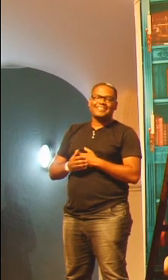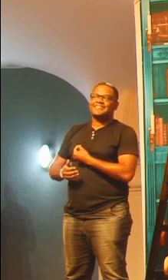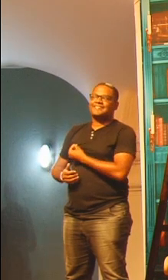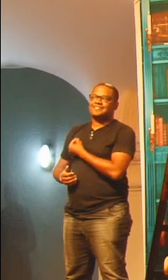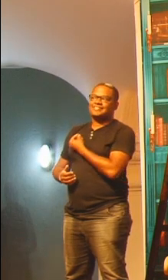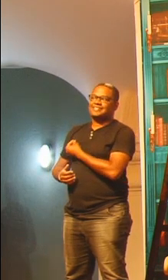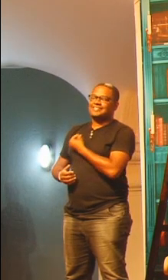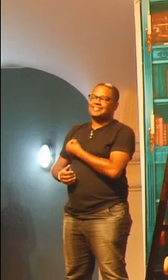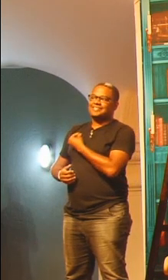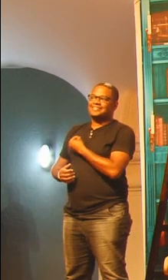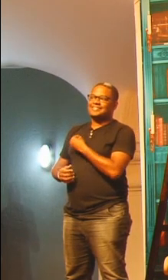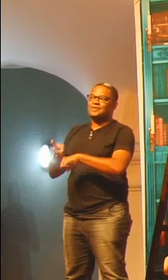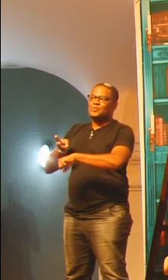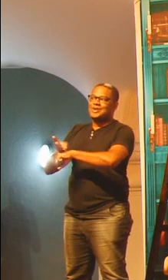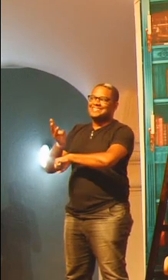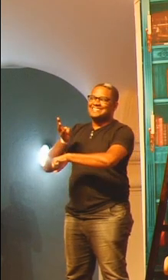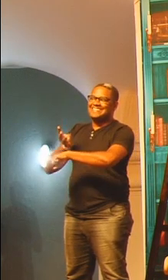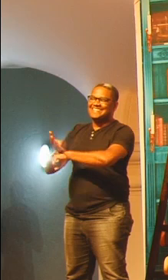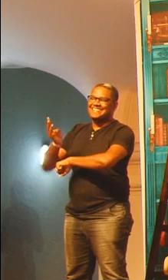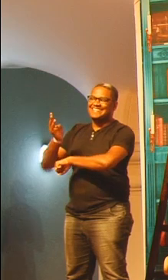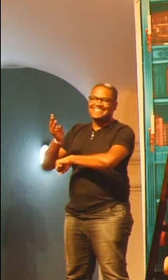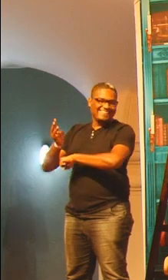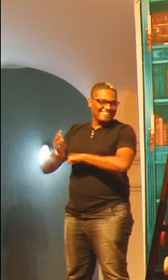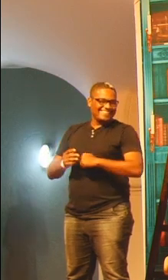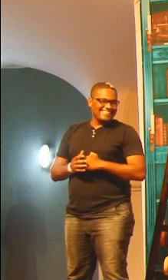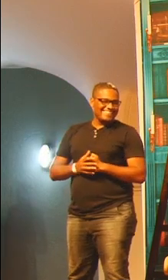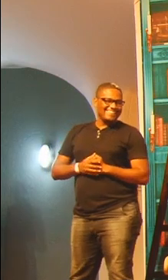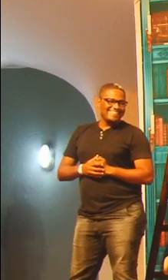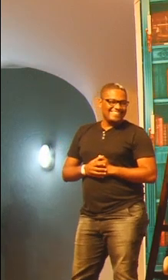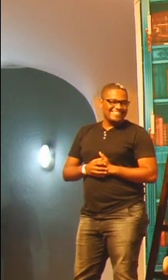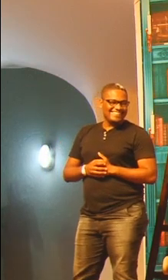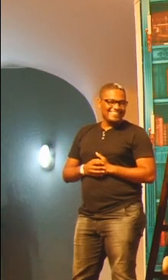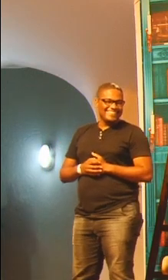Vida. WhatsApp.